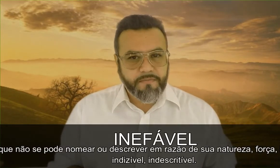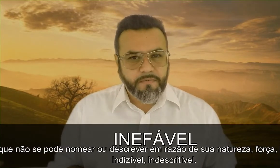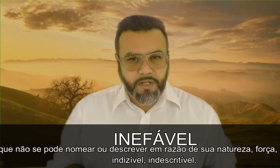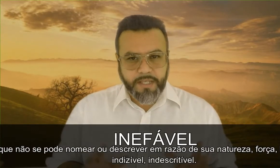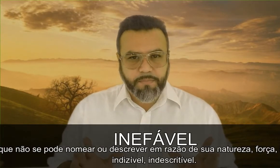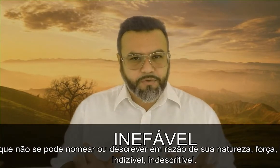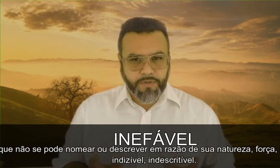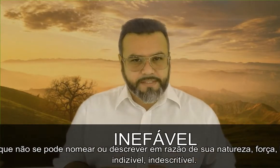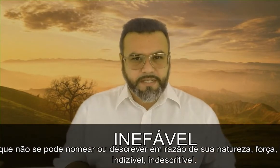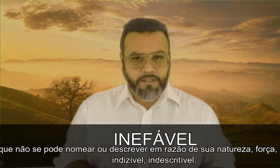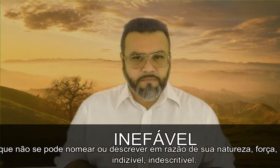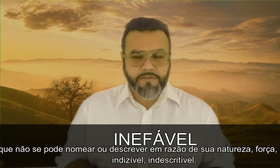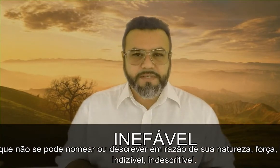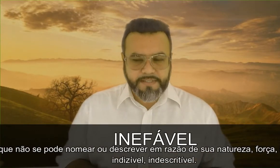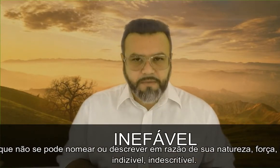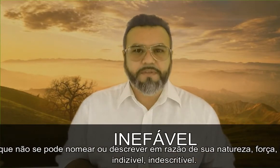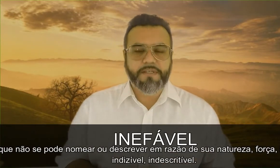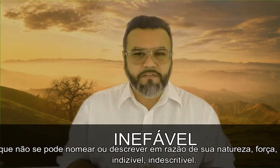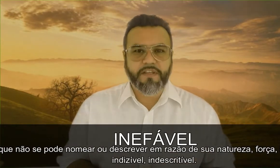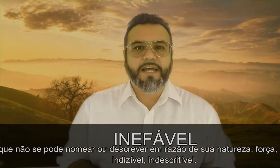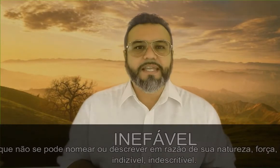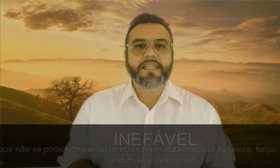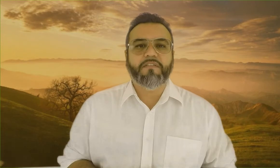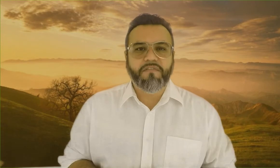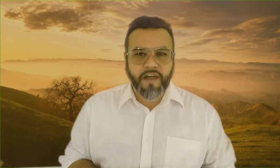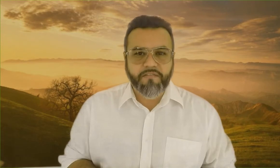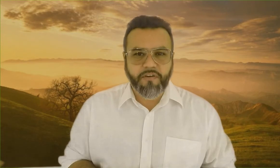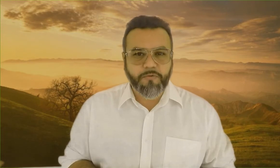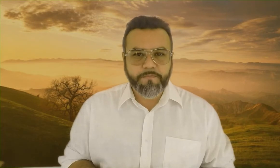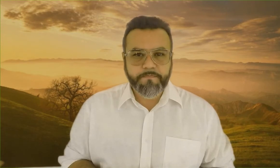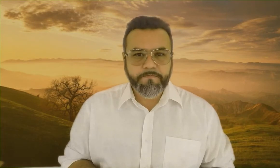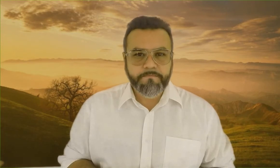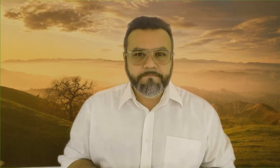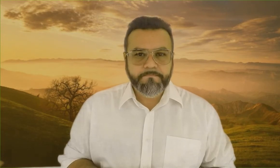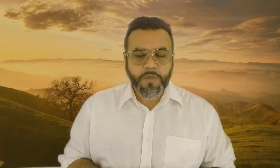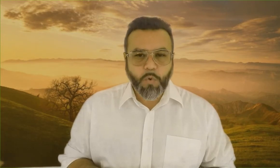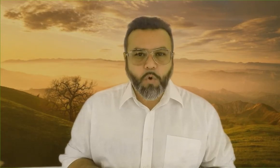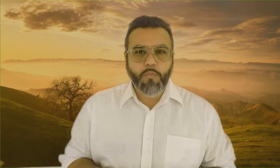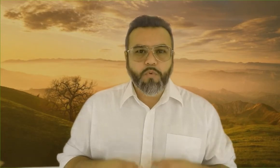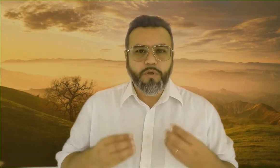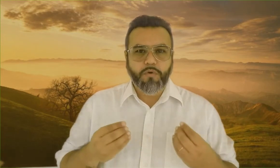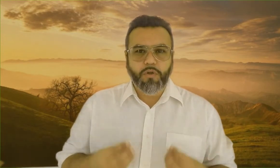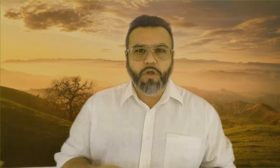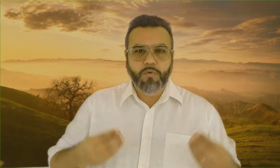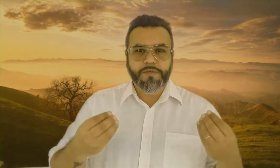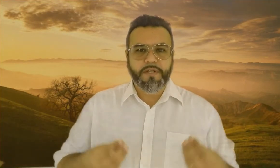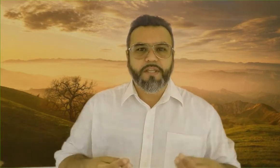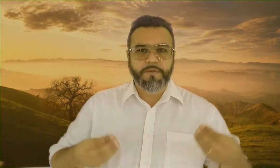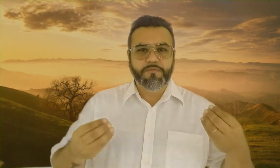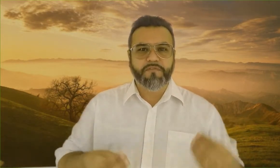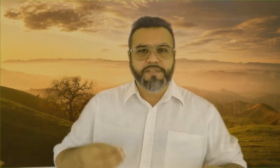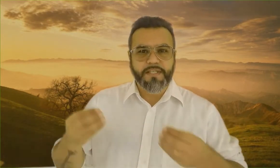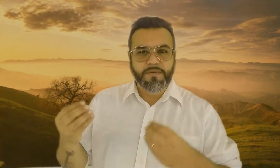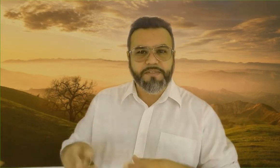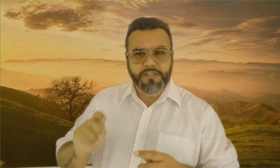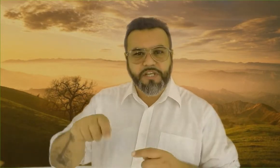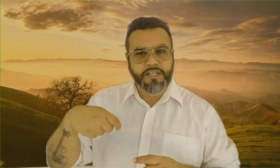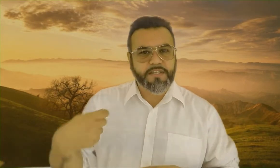Olha que português lindo, mas você sabe o que significa inefável? Como eu coloco isso em Libras, uma vez que não existe ainda esse